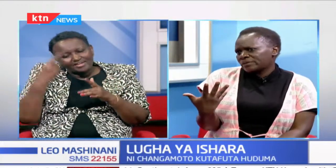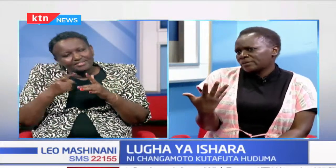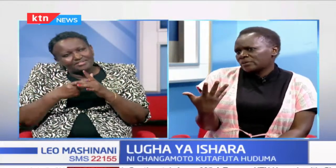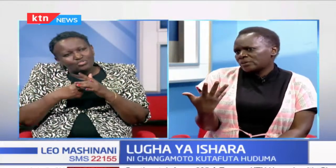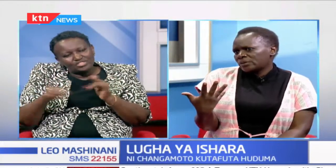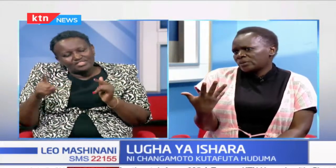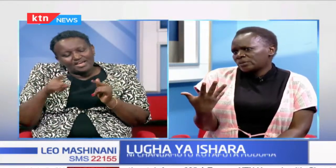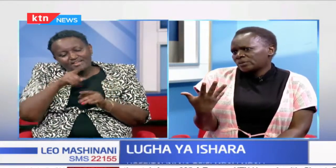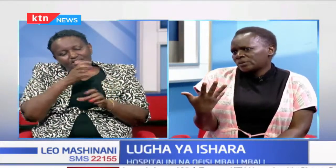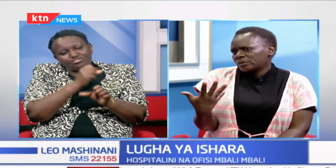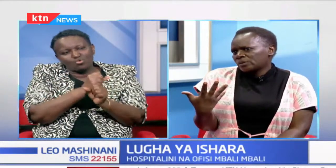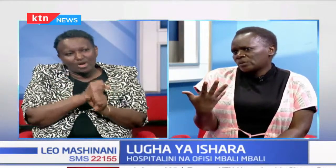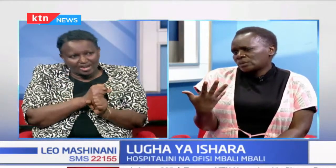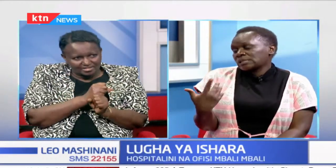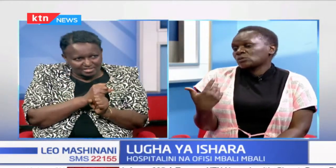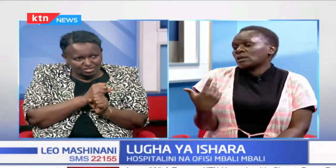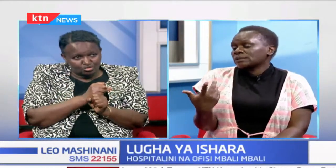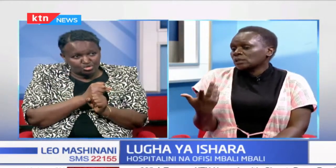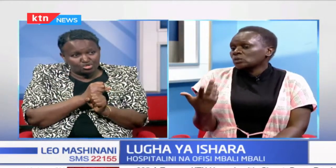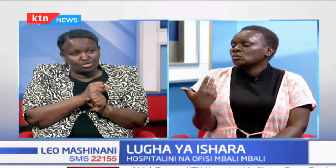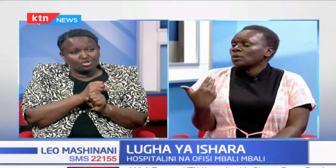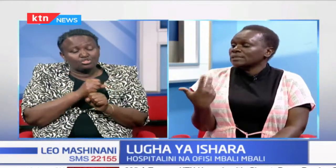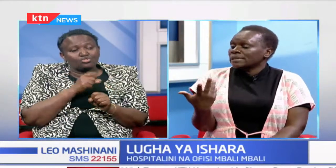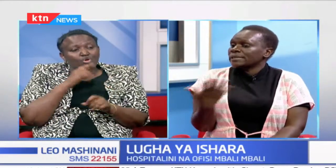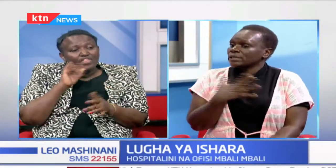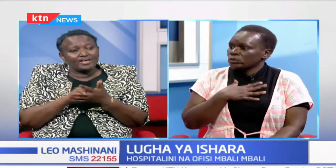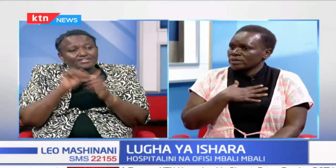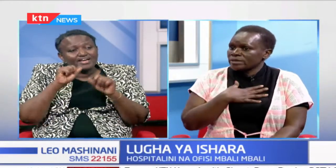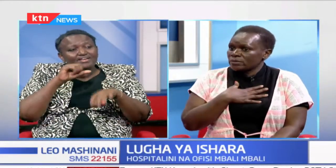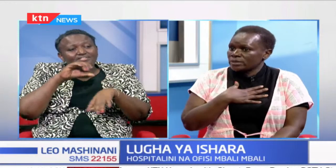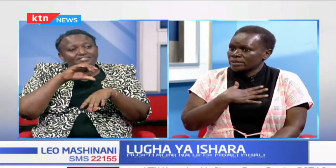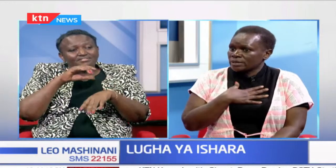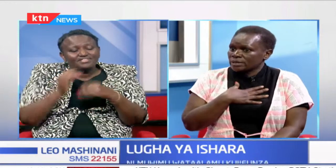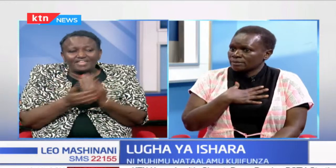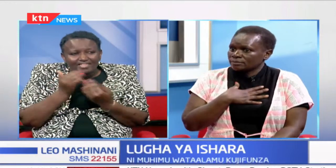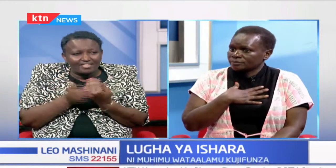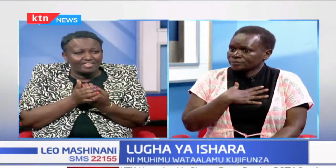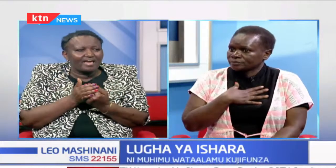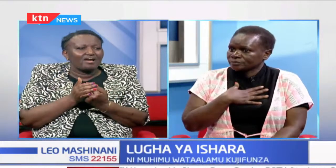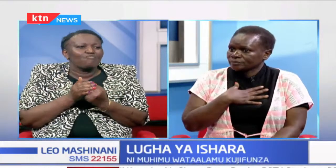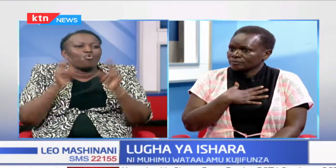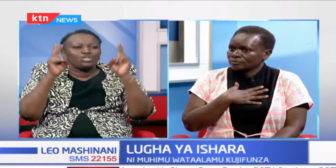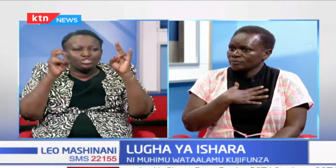hivi. Sasa tuanze yetu wenyewe.